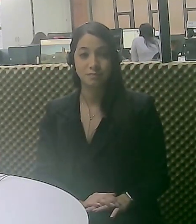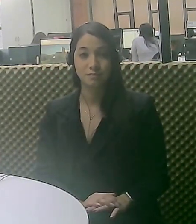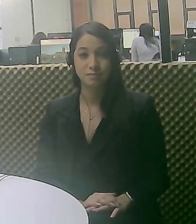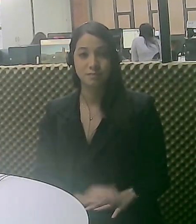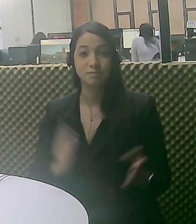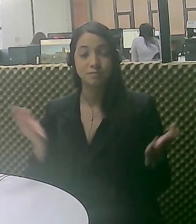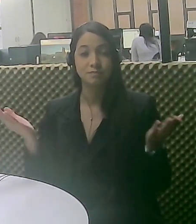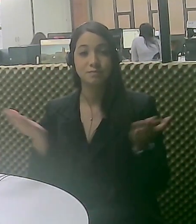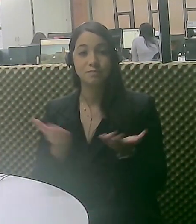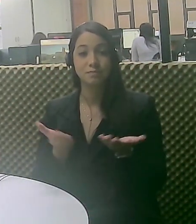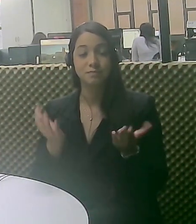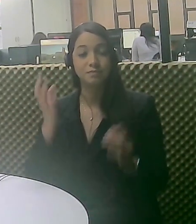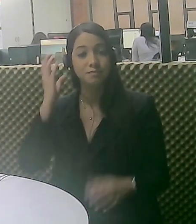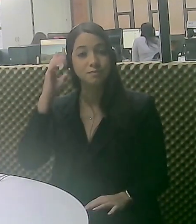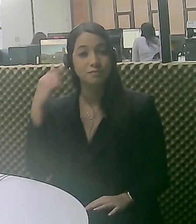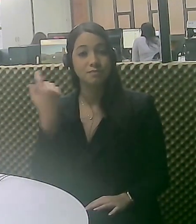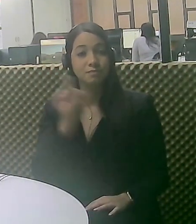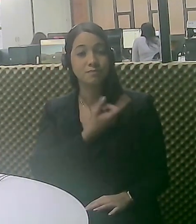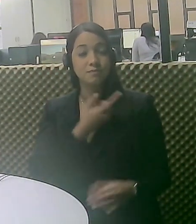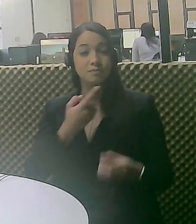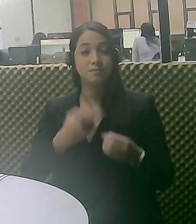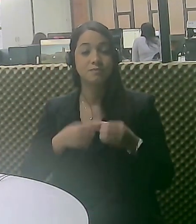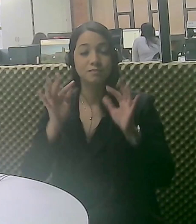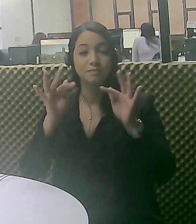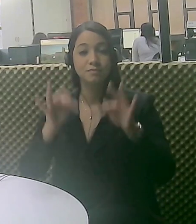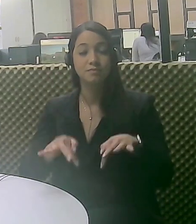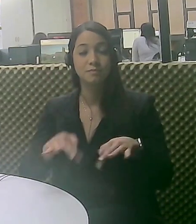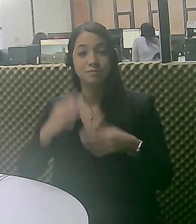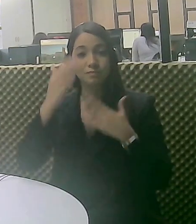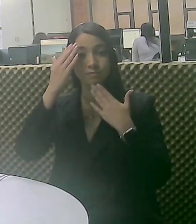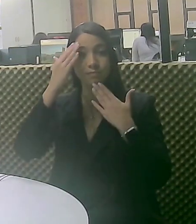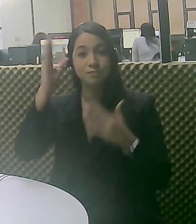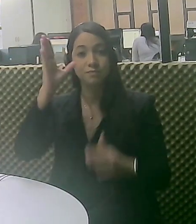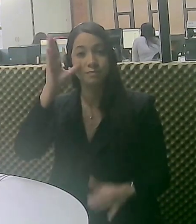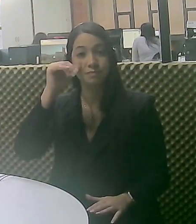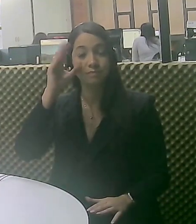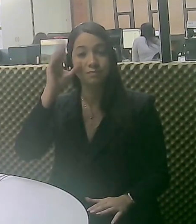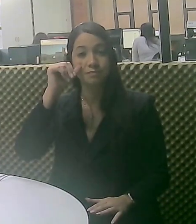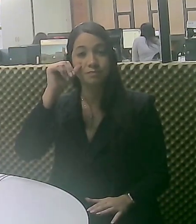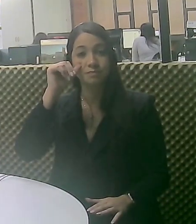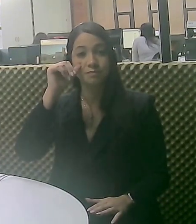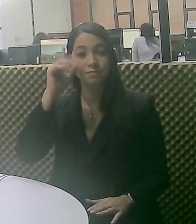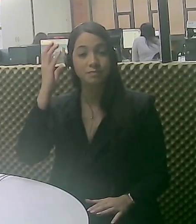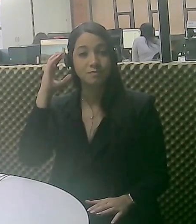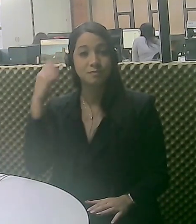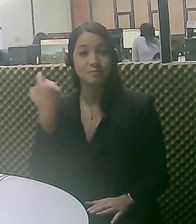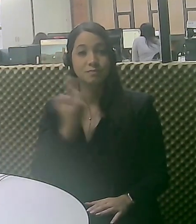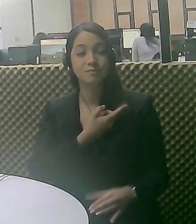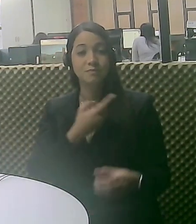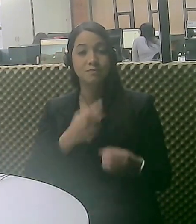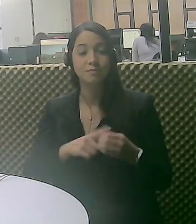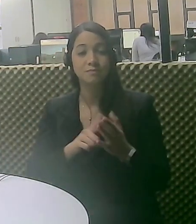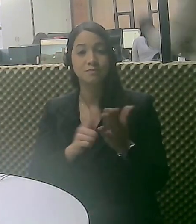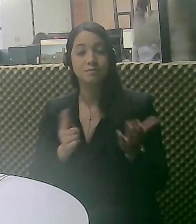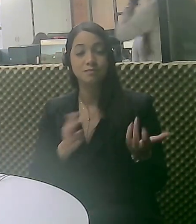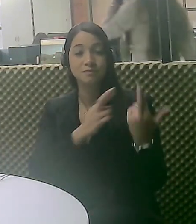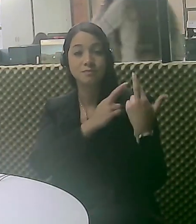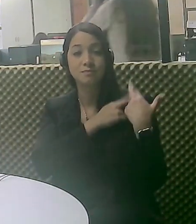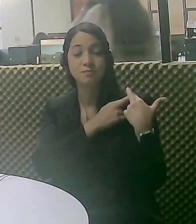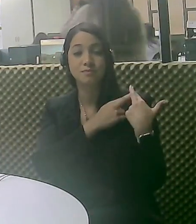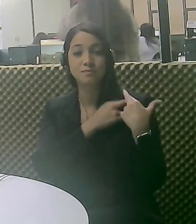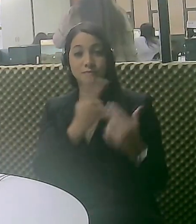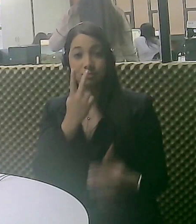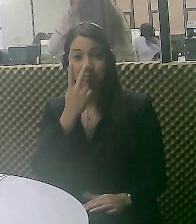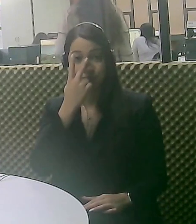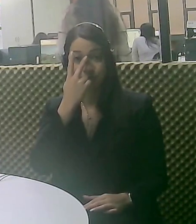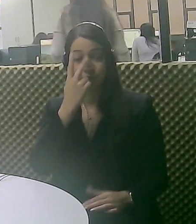notícias. E a edição de hoje da Rádio Nossa Cidade fica por aqui. Obrigado pela sua audiência. Rádio Nossa Cidade, jornalista responsável pela